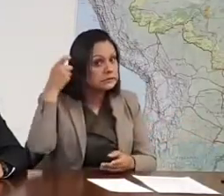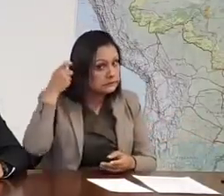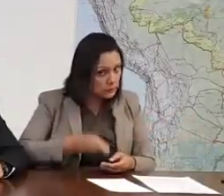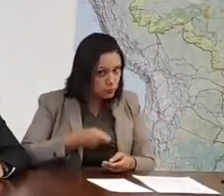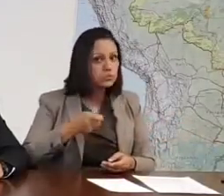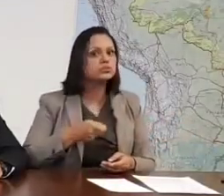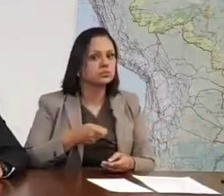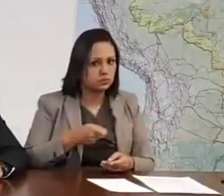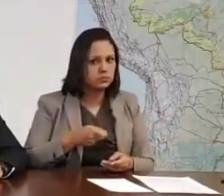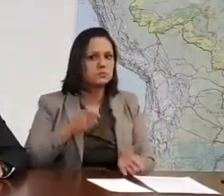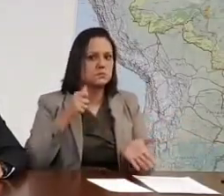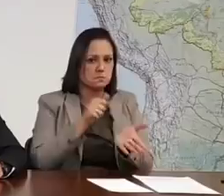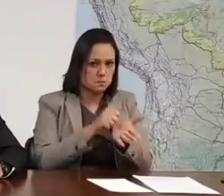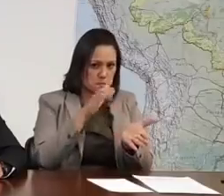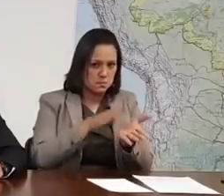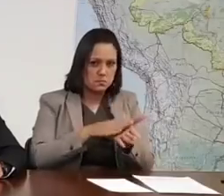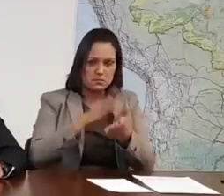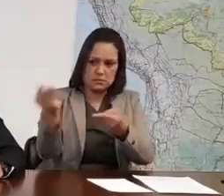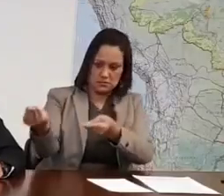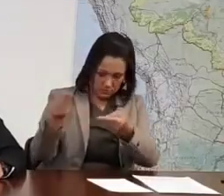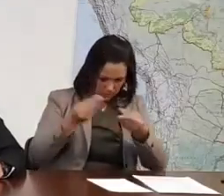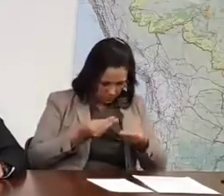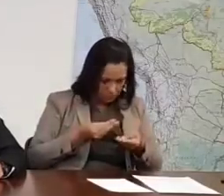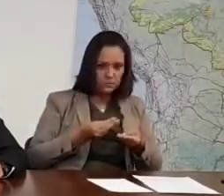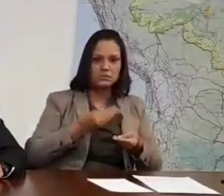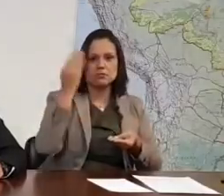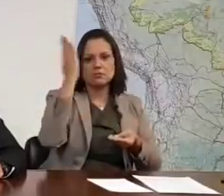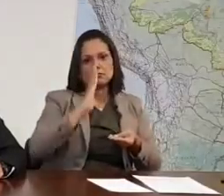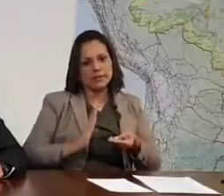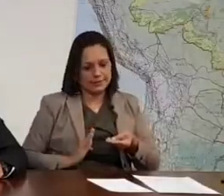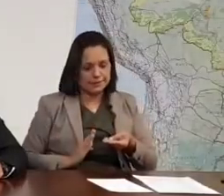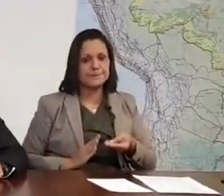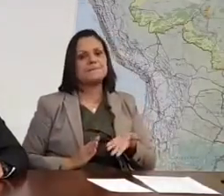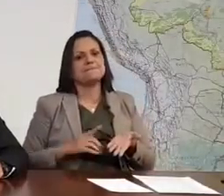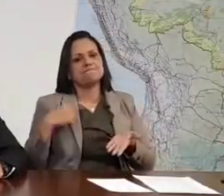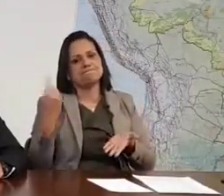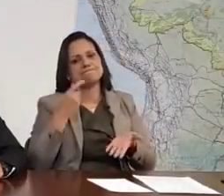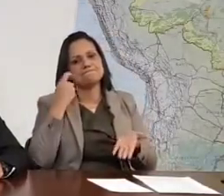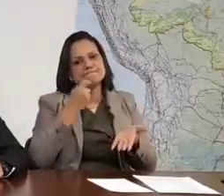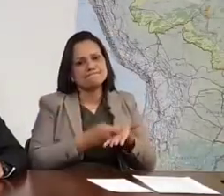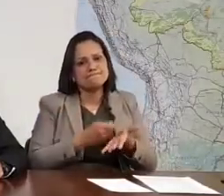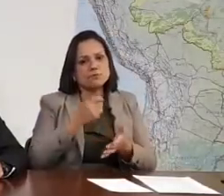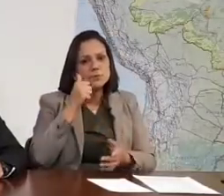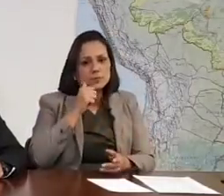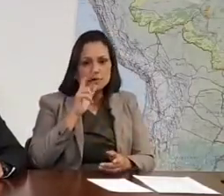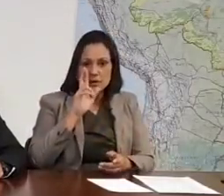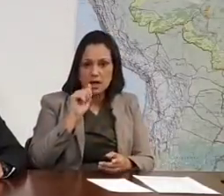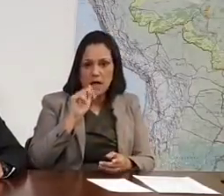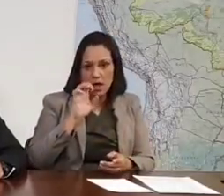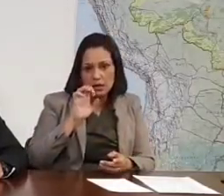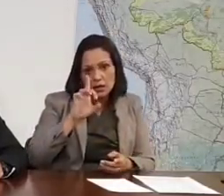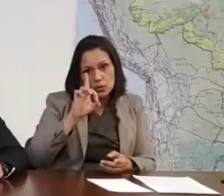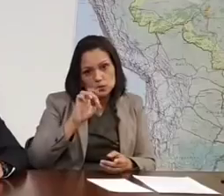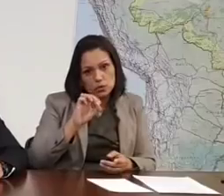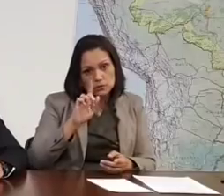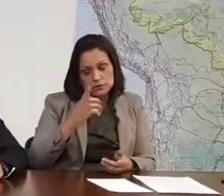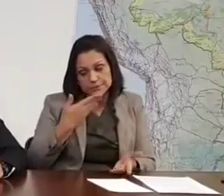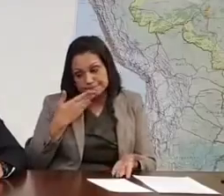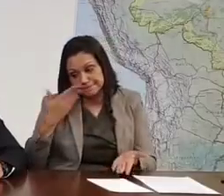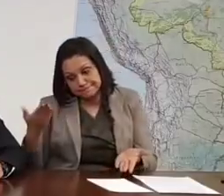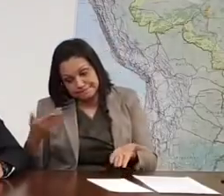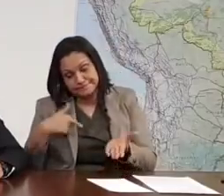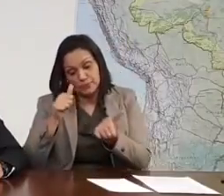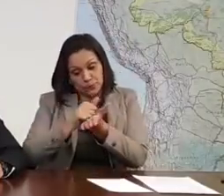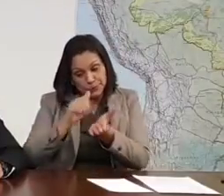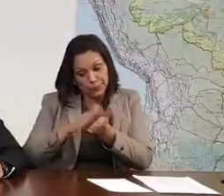vindo para o Brasil, não pode ser aplicada na Petrobras. Então, a senhora Raquel Doge procurou, passa também pelo